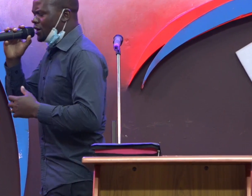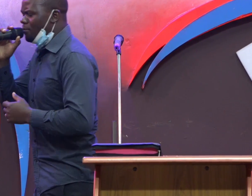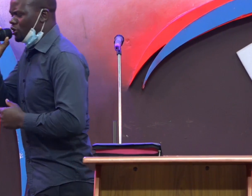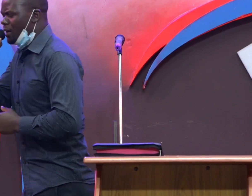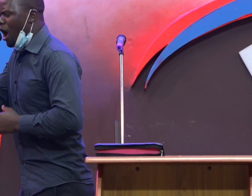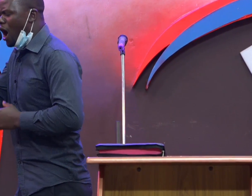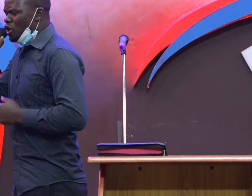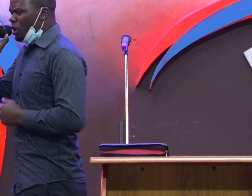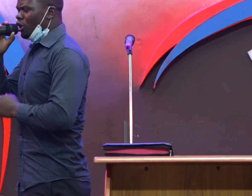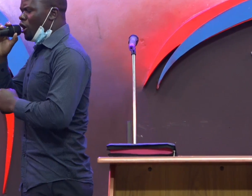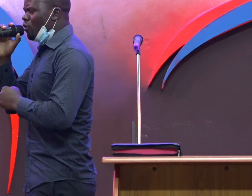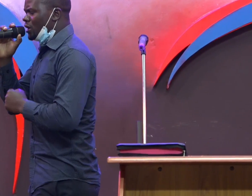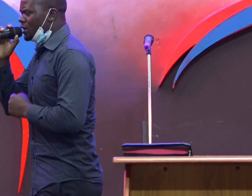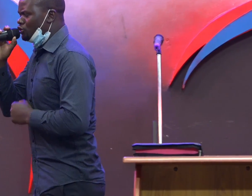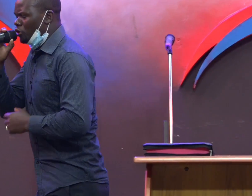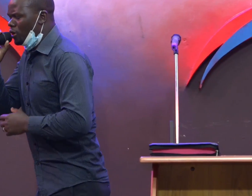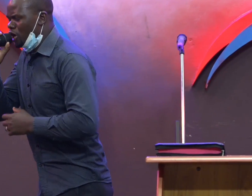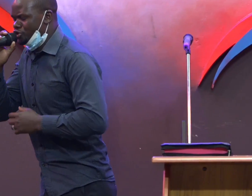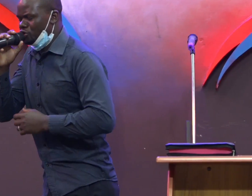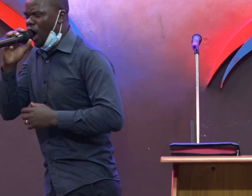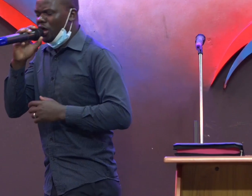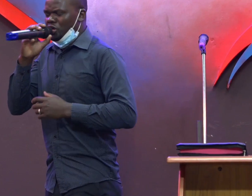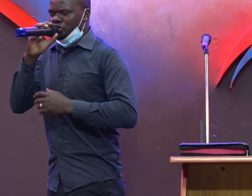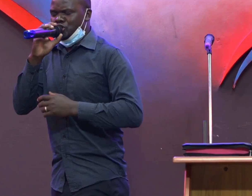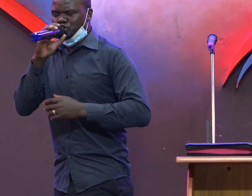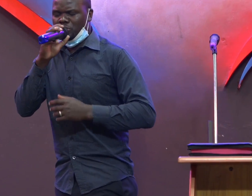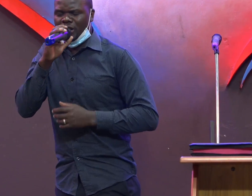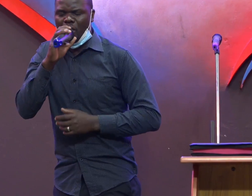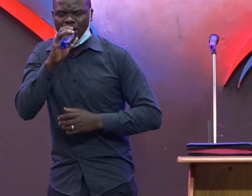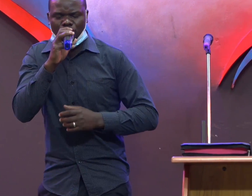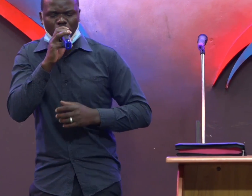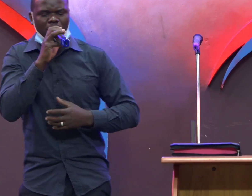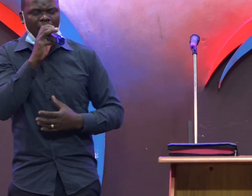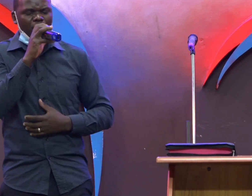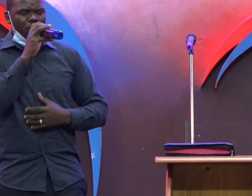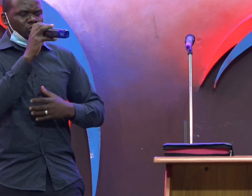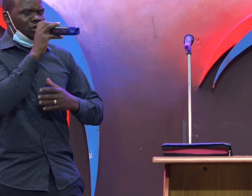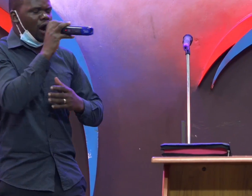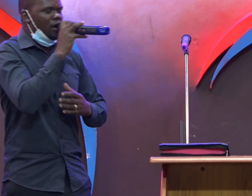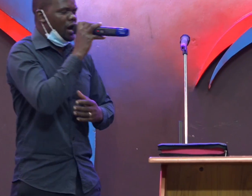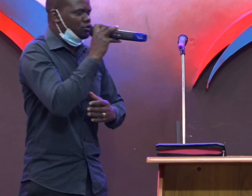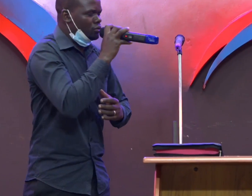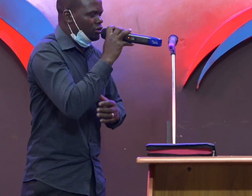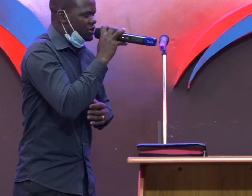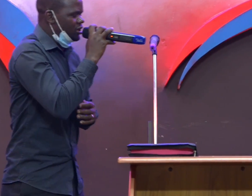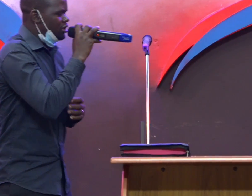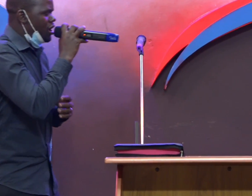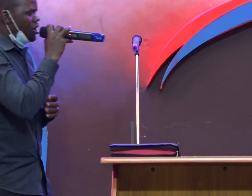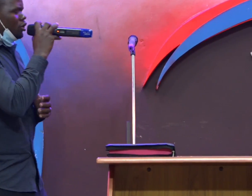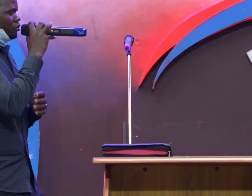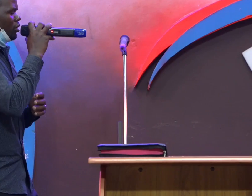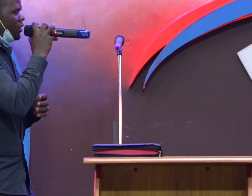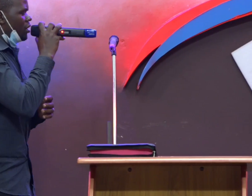sobolo kwaka mukama, sobolo kwaka katonda mwesigwa, Yesu mwana wa Katonda mlamu, tuli wanonga